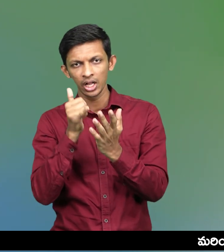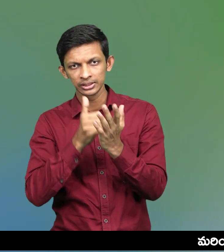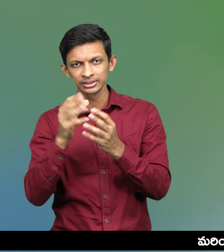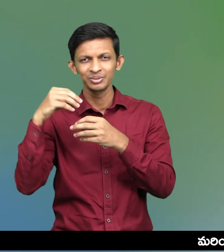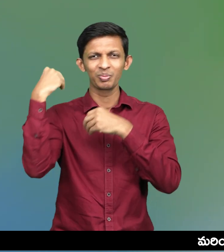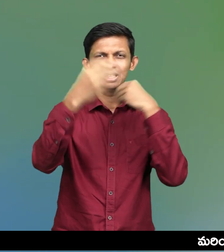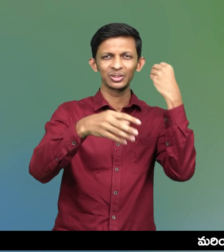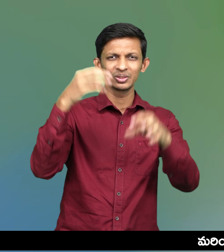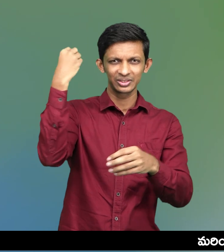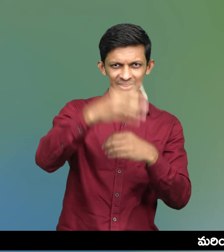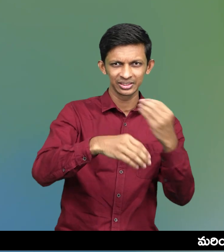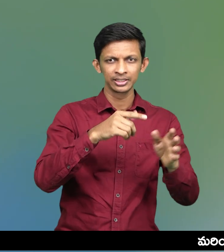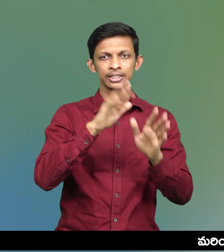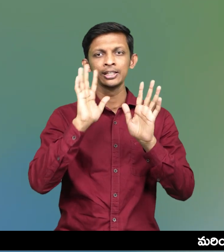మరియు వ్యవసాయ వృధా,